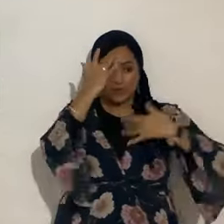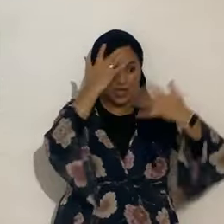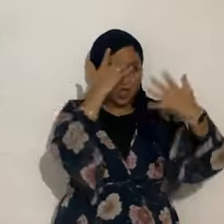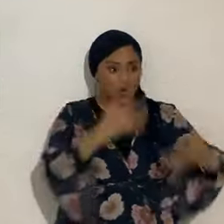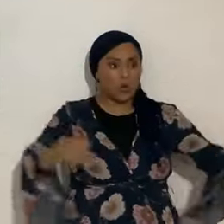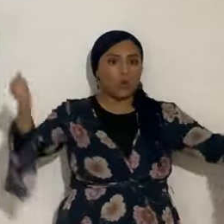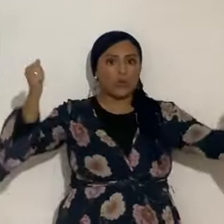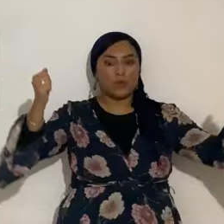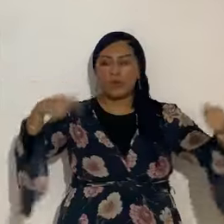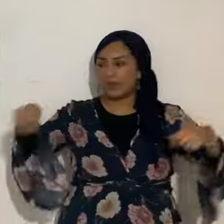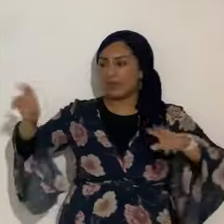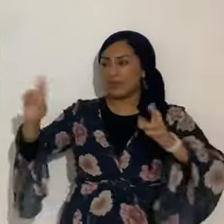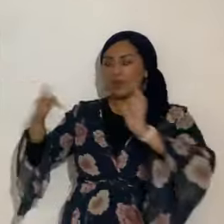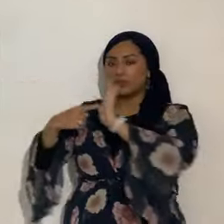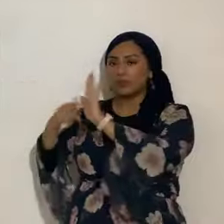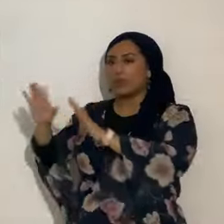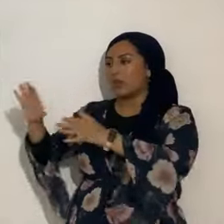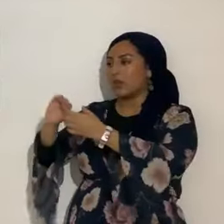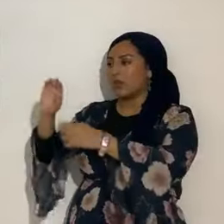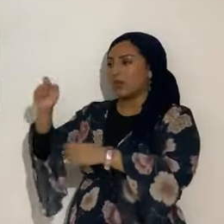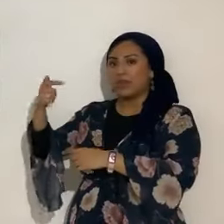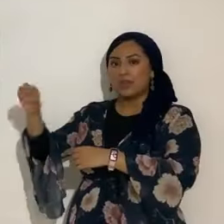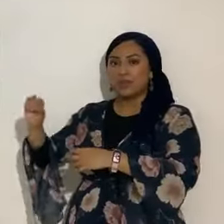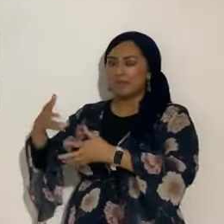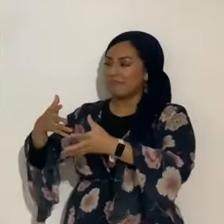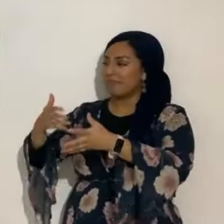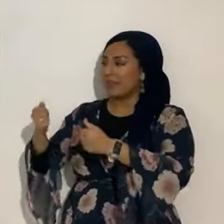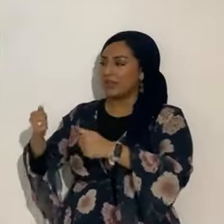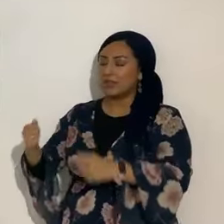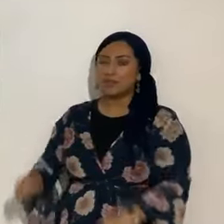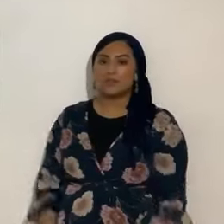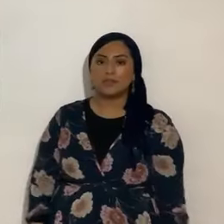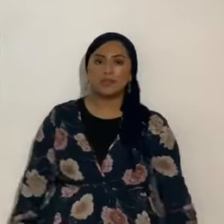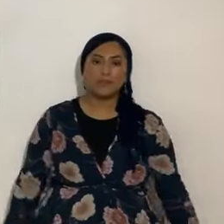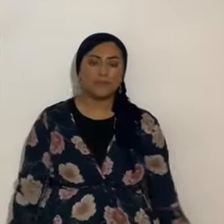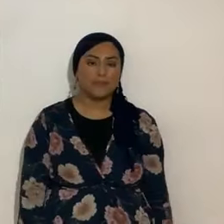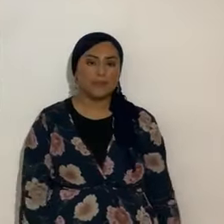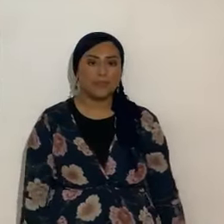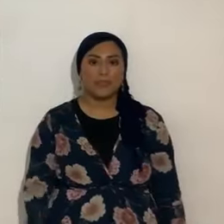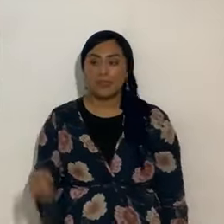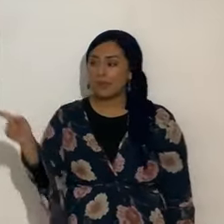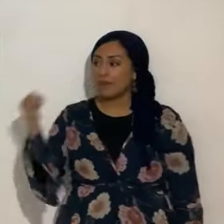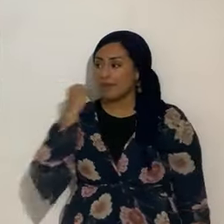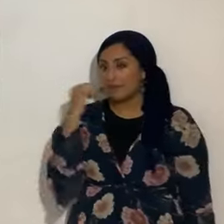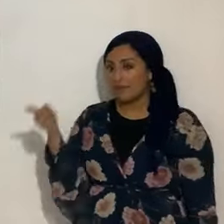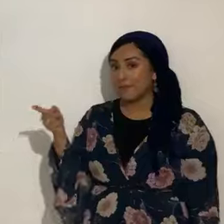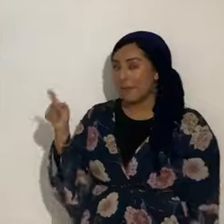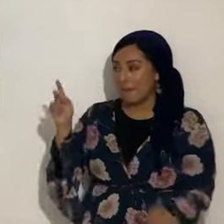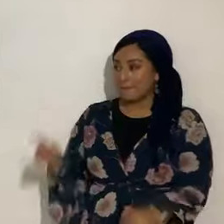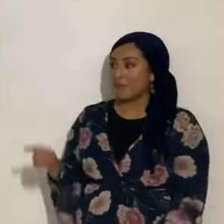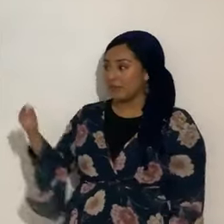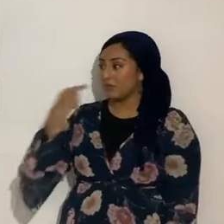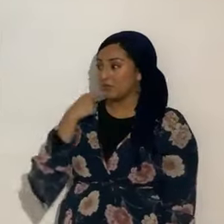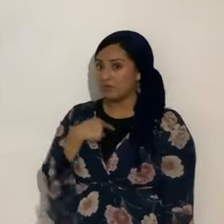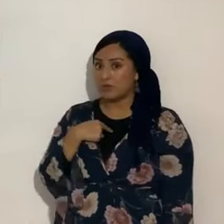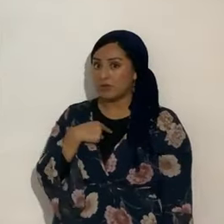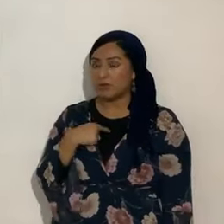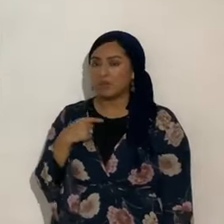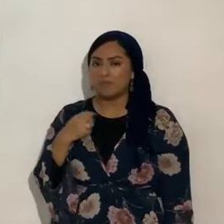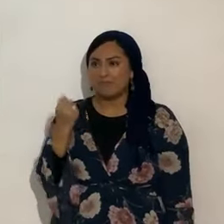está demostrando su ego. De inmediato, rápido. Si él me hubiera dicho, esta persona, que fueron